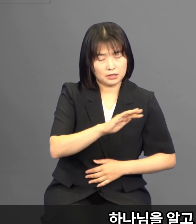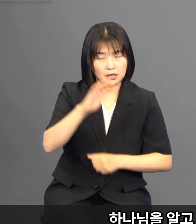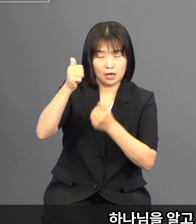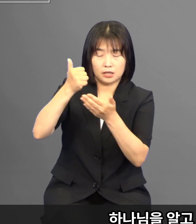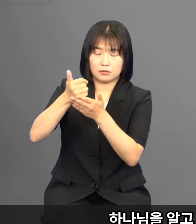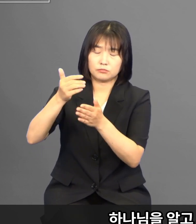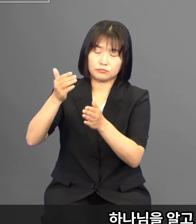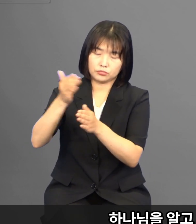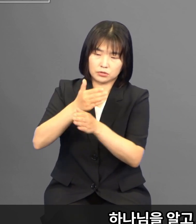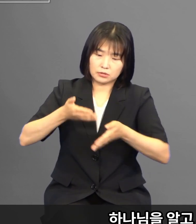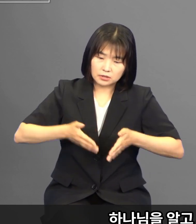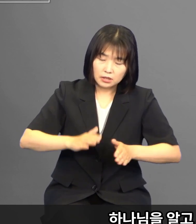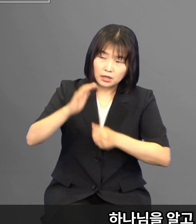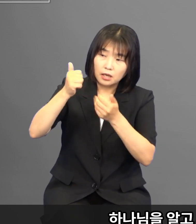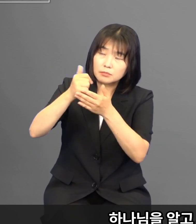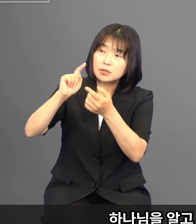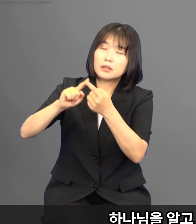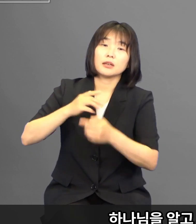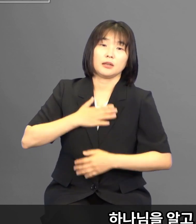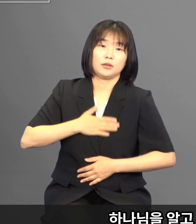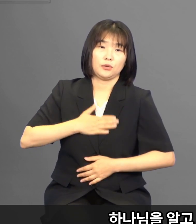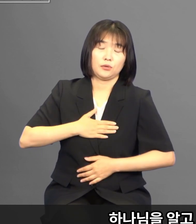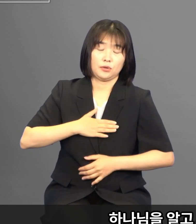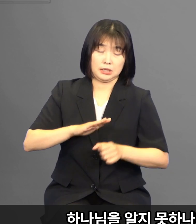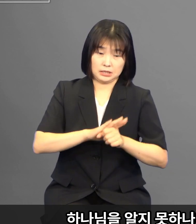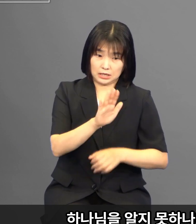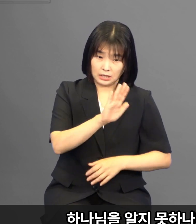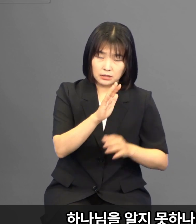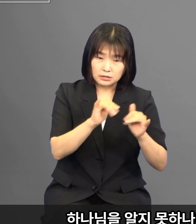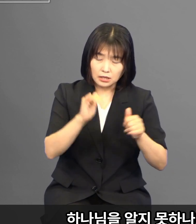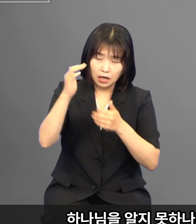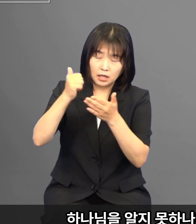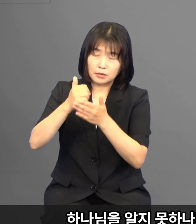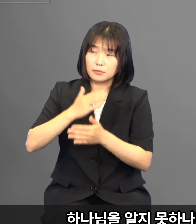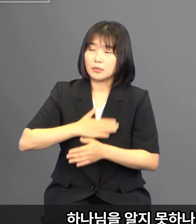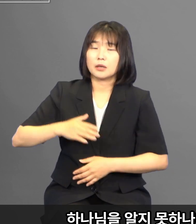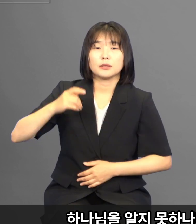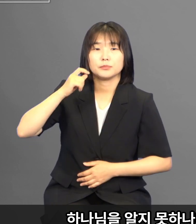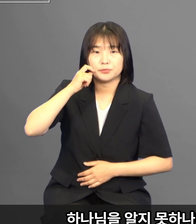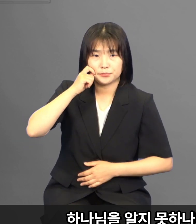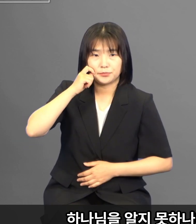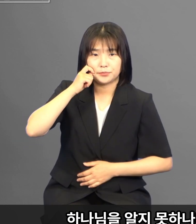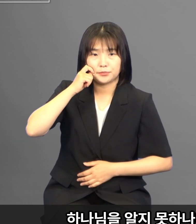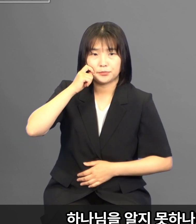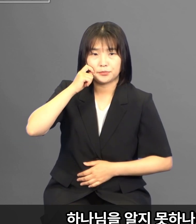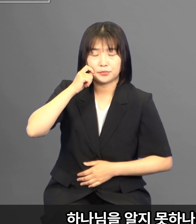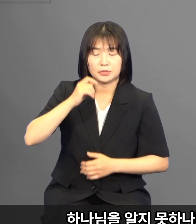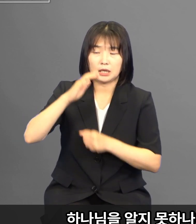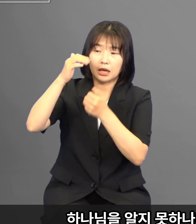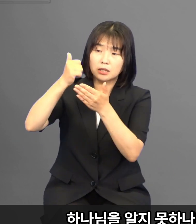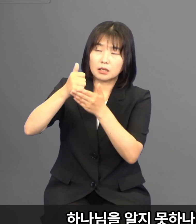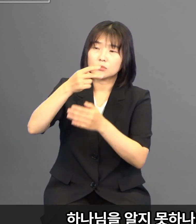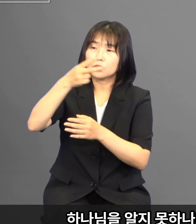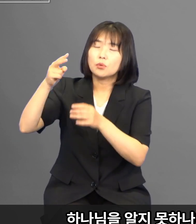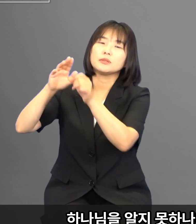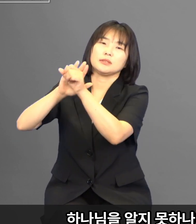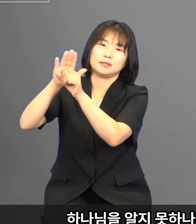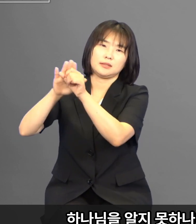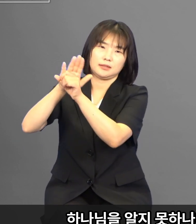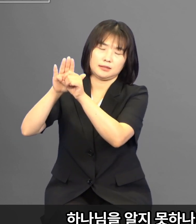나서 하나님을 알고 사랑하지 아니하는 자는 하나님을 알지 못하나니 이는 하나님은